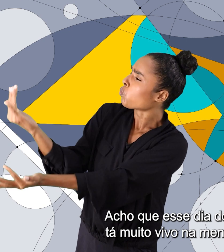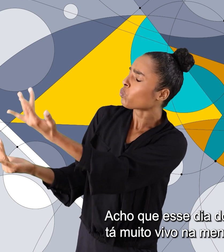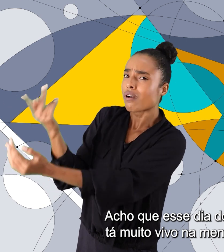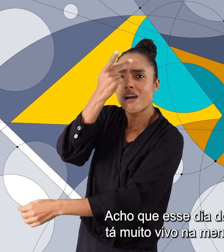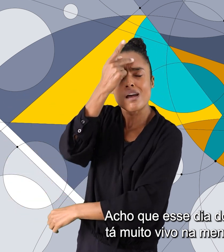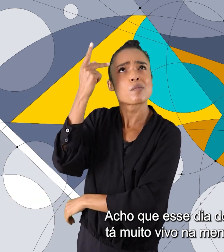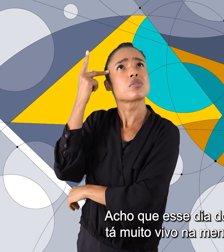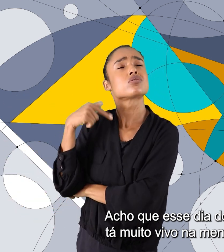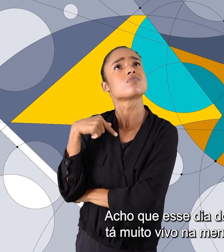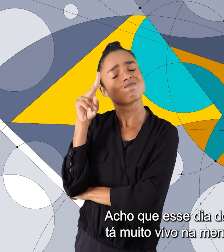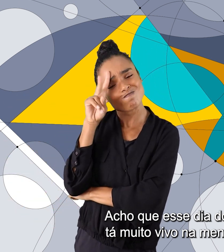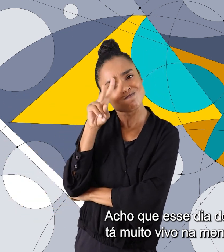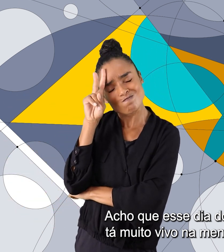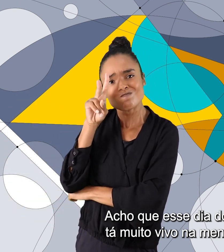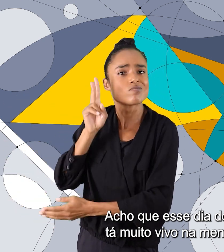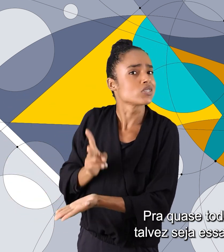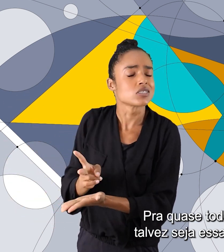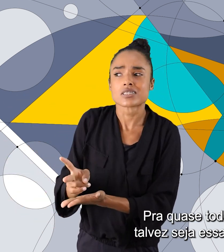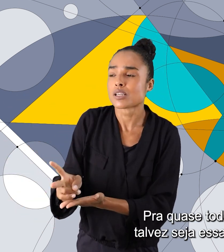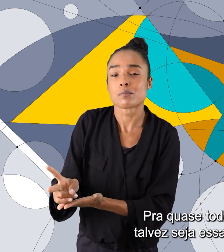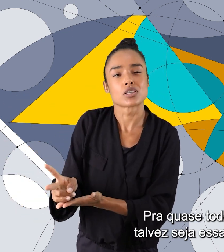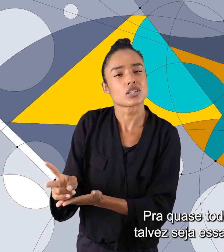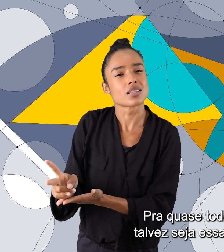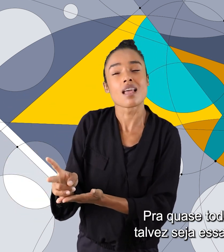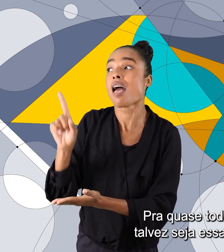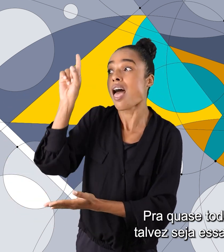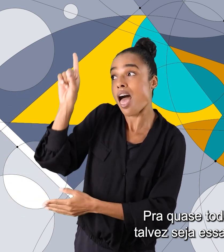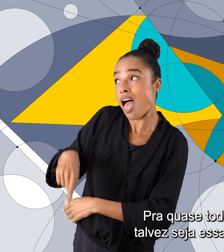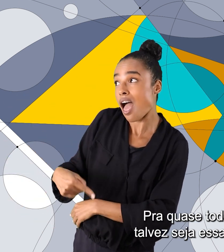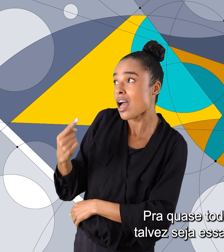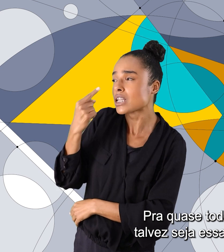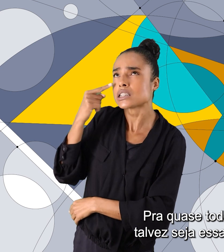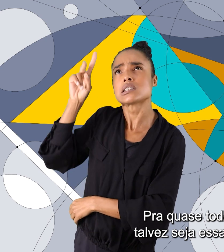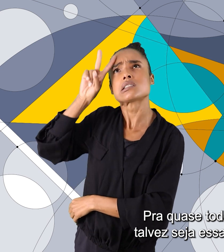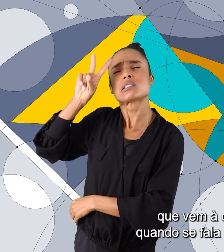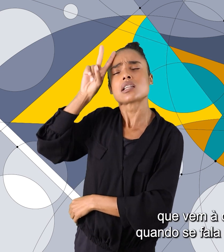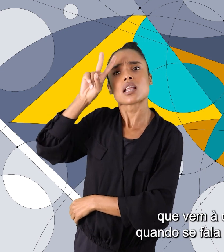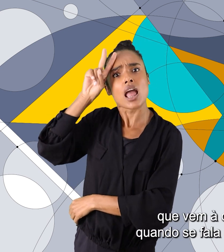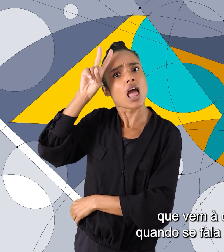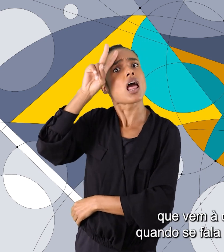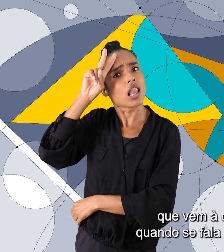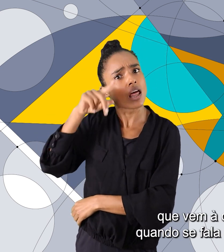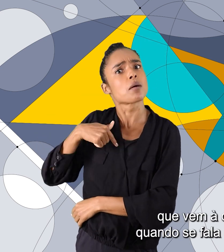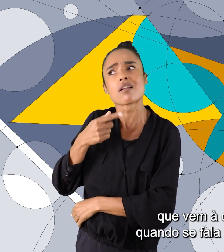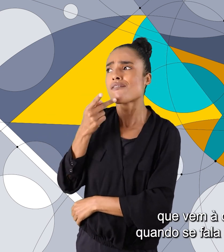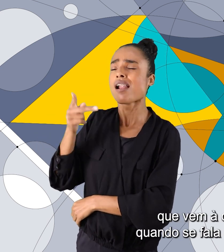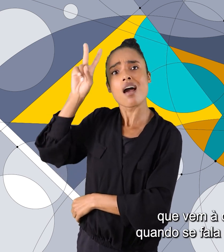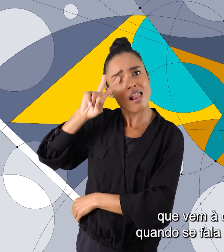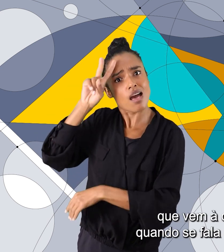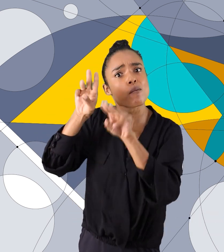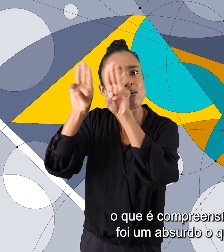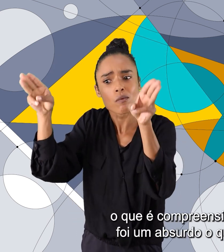muito vivo na mente das pessoas. Para quase todo mundo, talvez seja essa a imagem que vem à cabeça quando se fala no